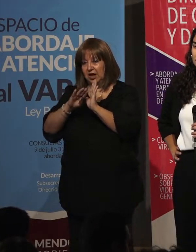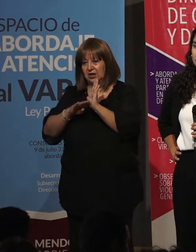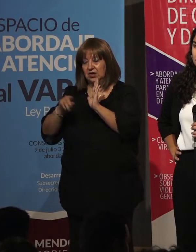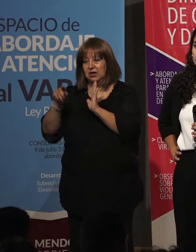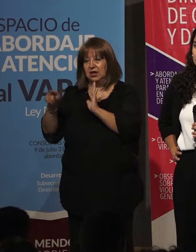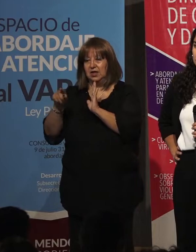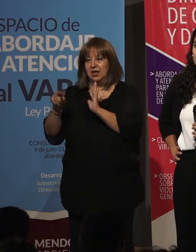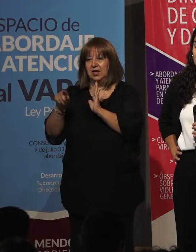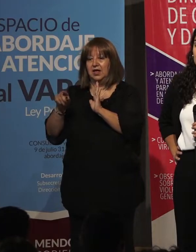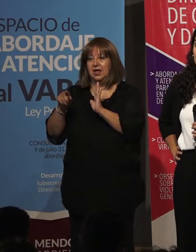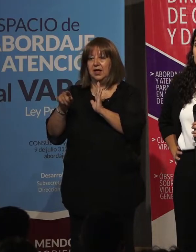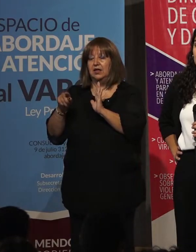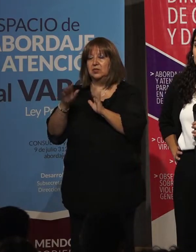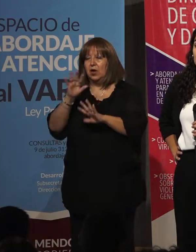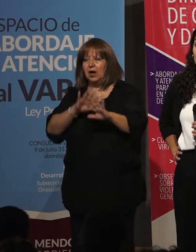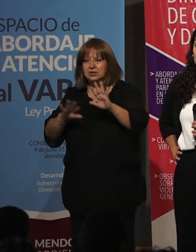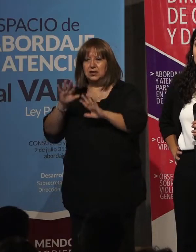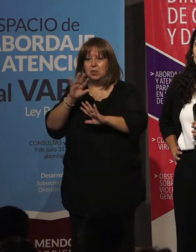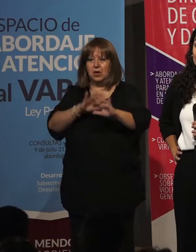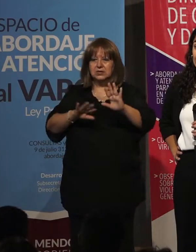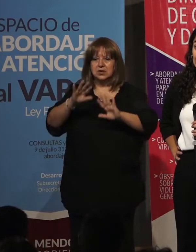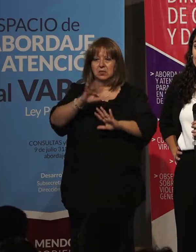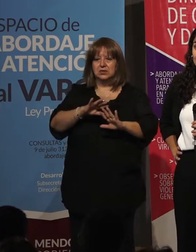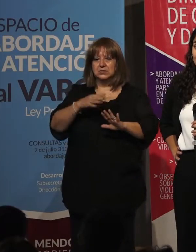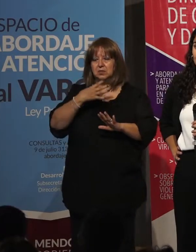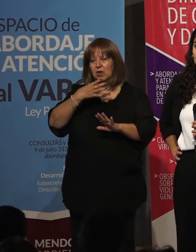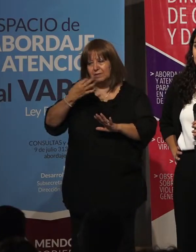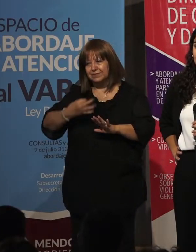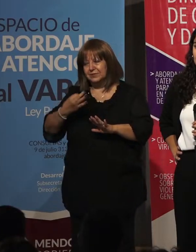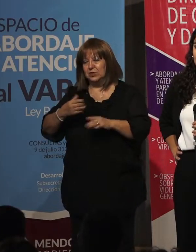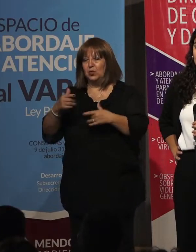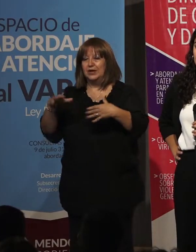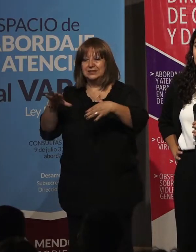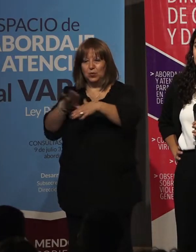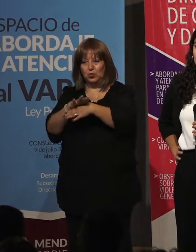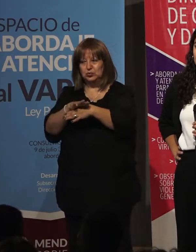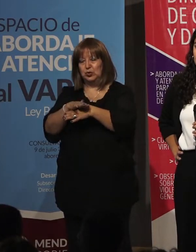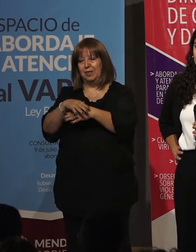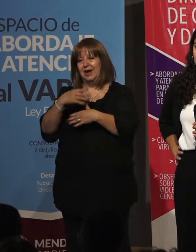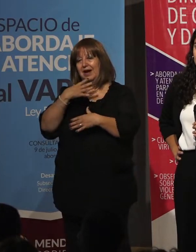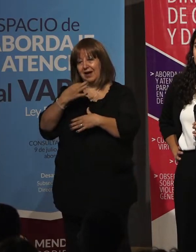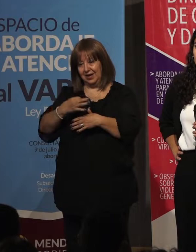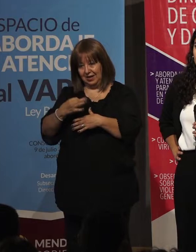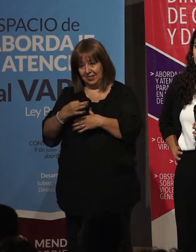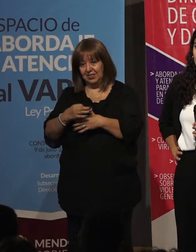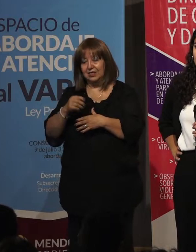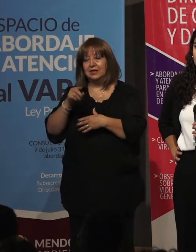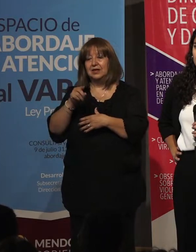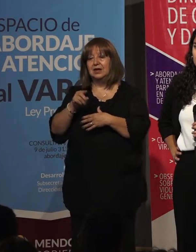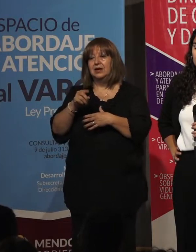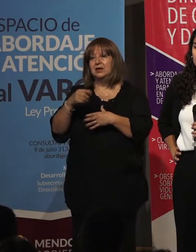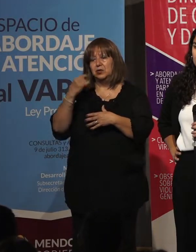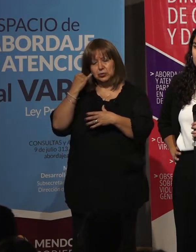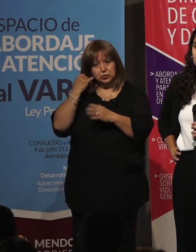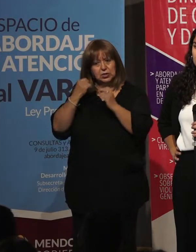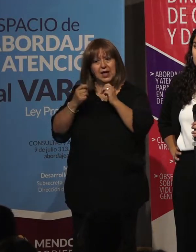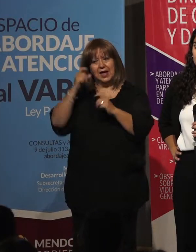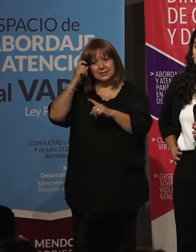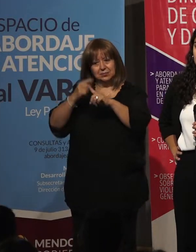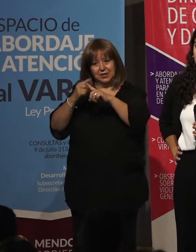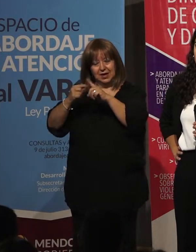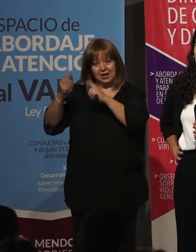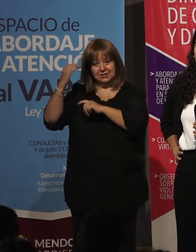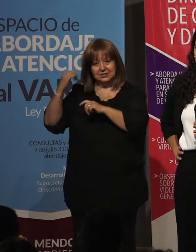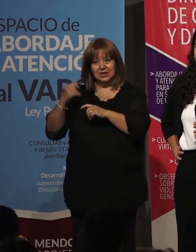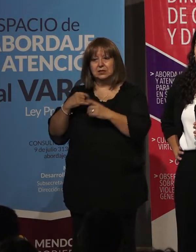hacer esto como drama, por ahí no se ajustan a la realidad. Tal cual. Y nosotros hemos tenido muy buenas experiencias con